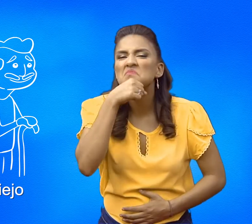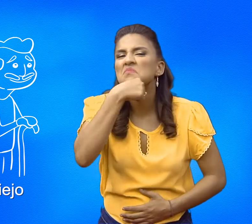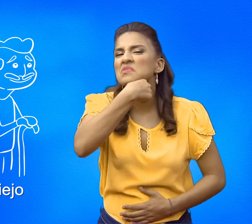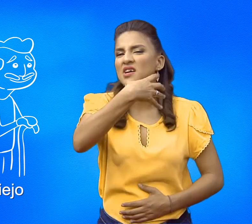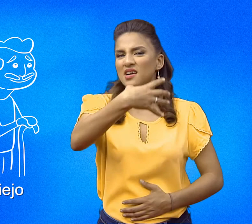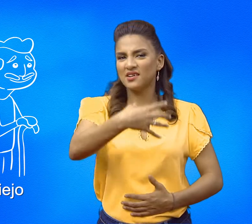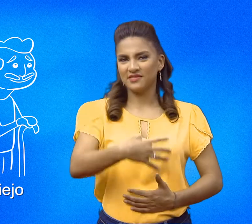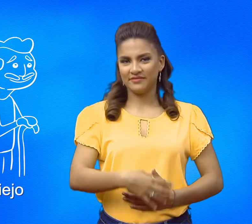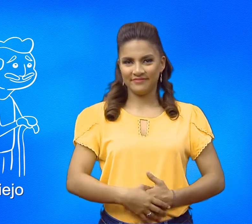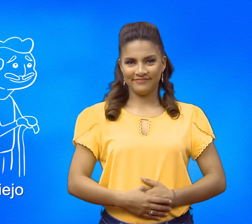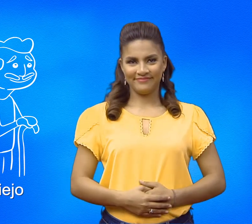viejo